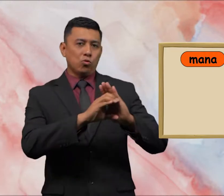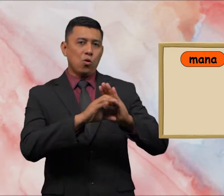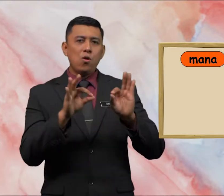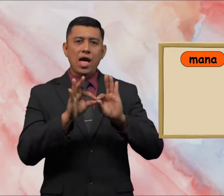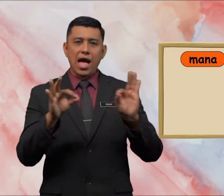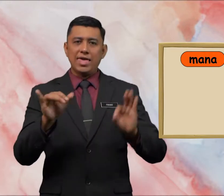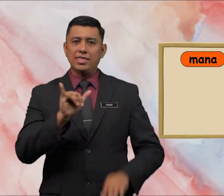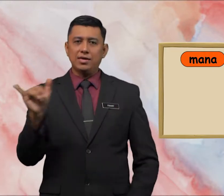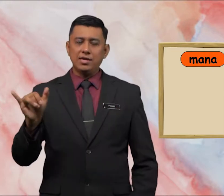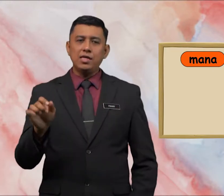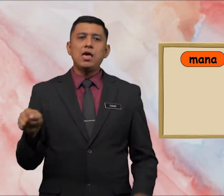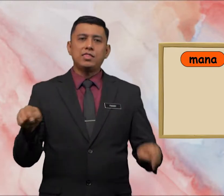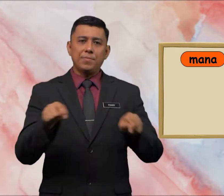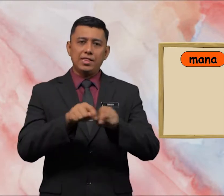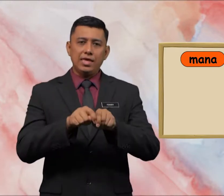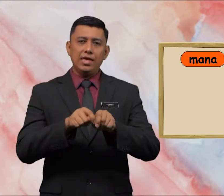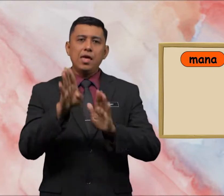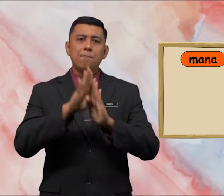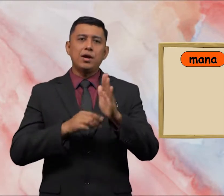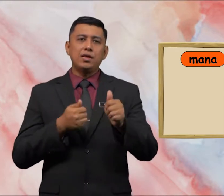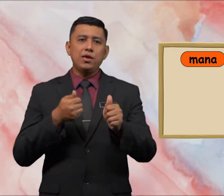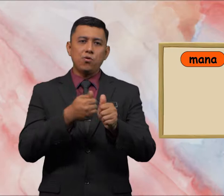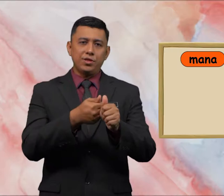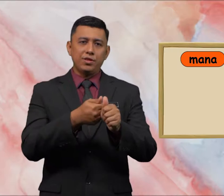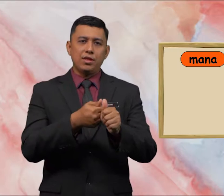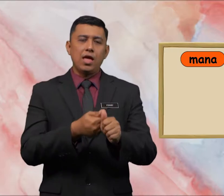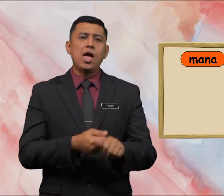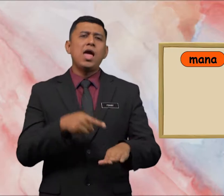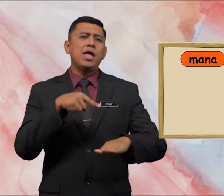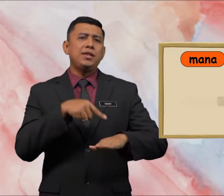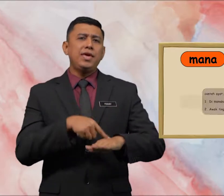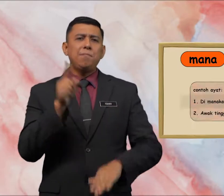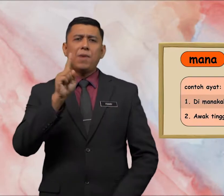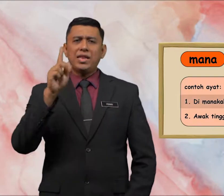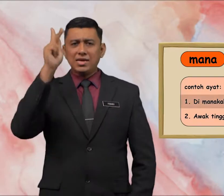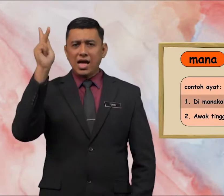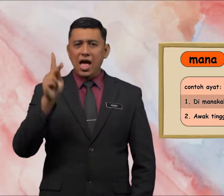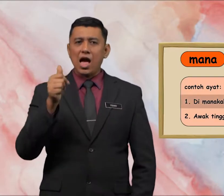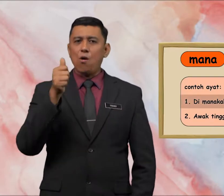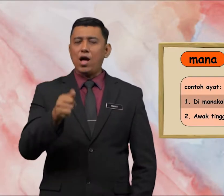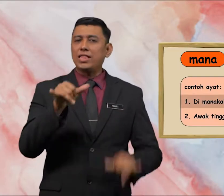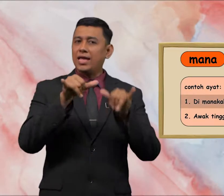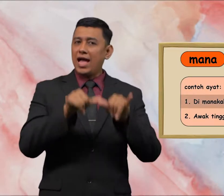Contoh ayatnya seperti berikut. Di manakah awak tinggal?